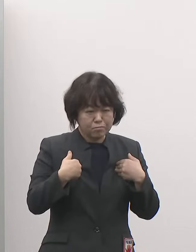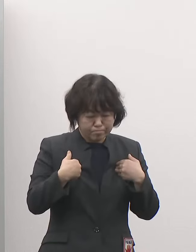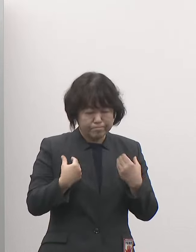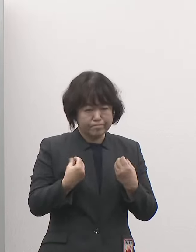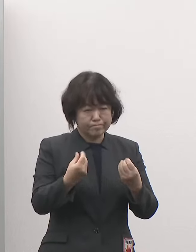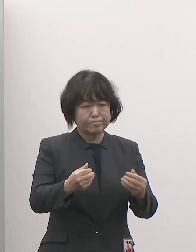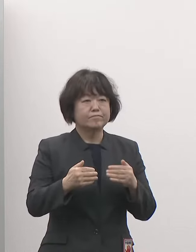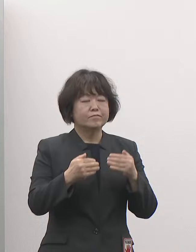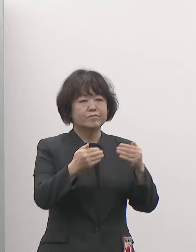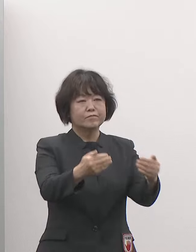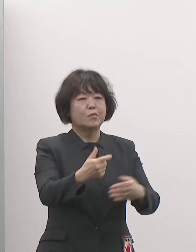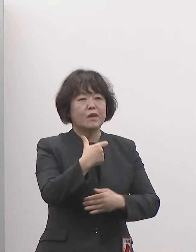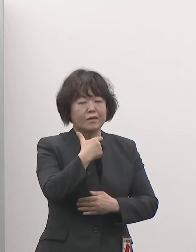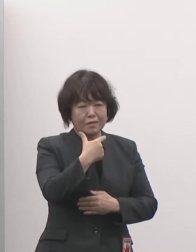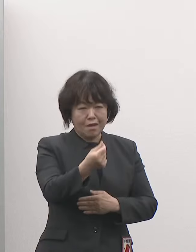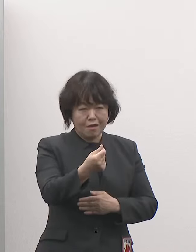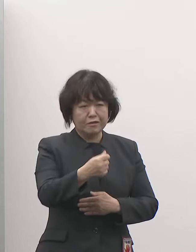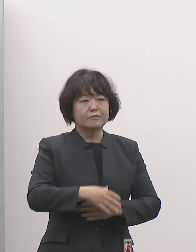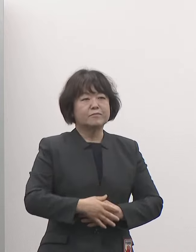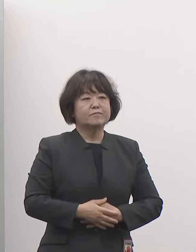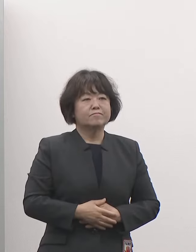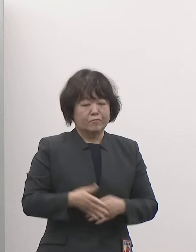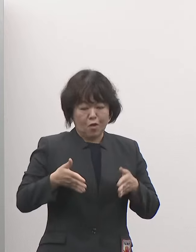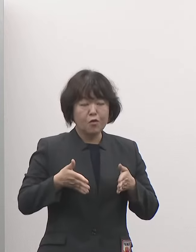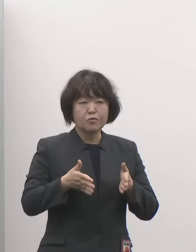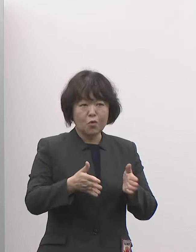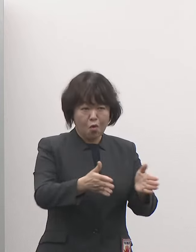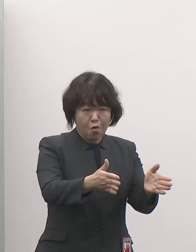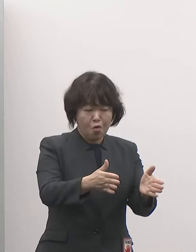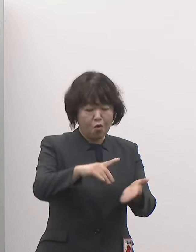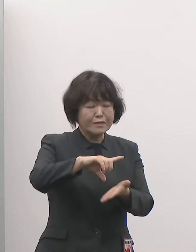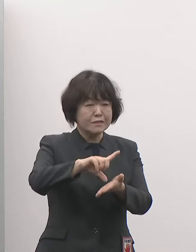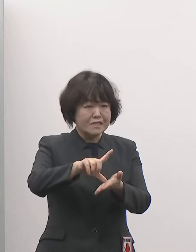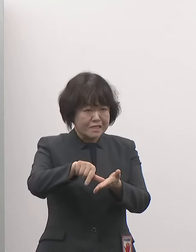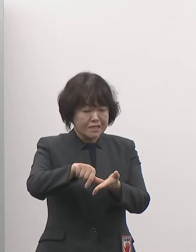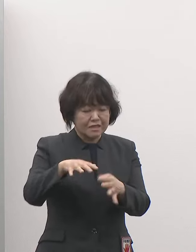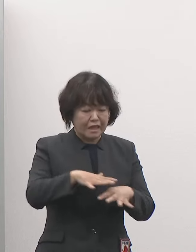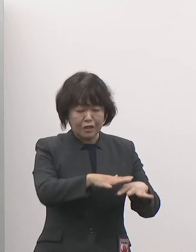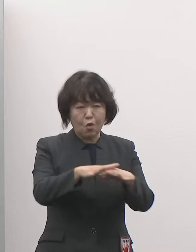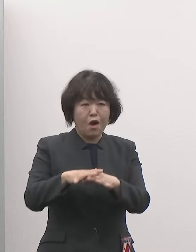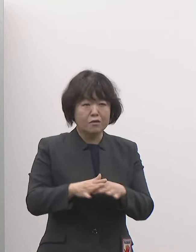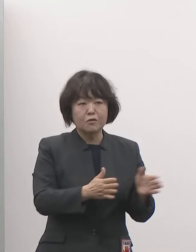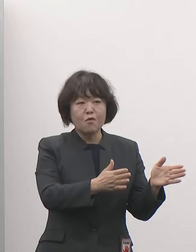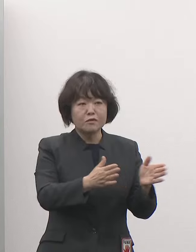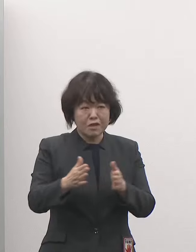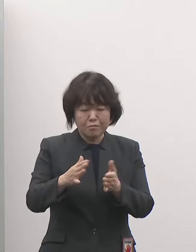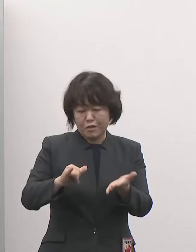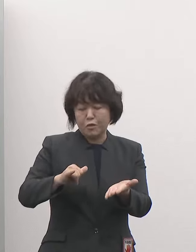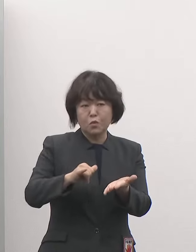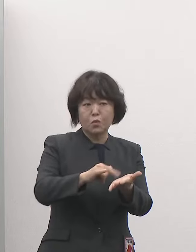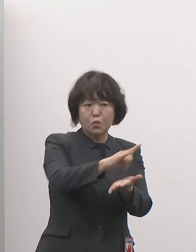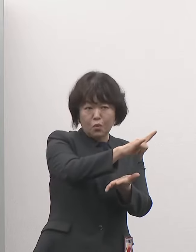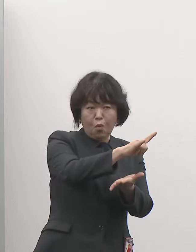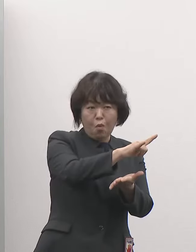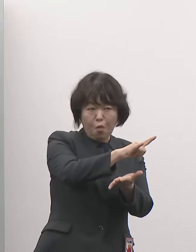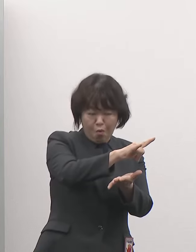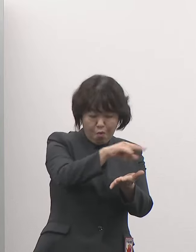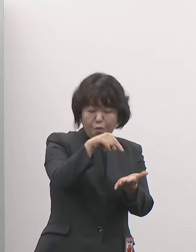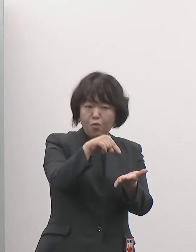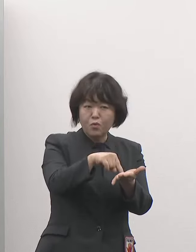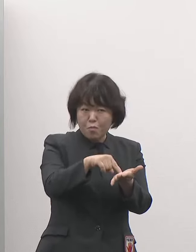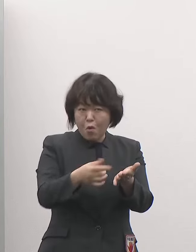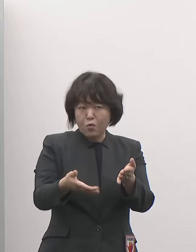進めていきたいと思っています。広域の道路ネットワーク、あるいは地域内ネットワークの整備、さらには空港開設の可能性についても引き続